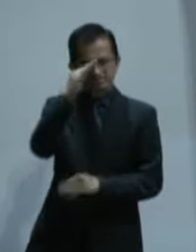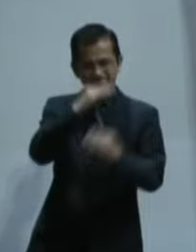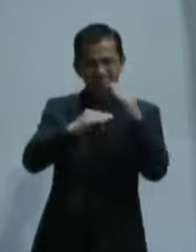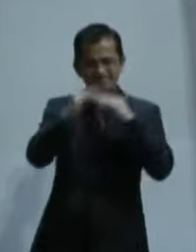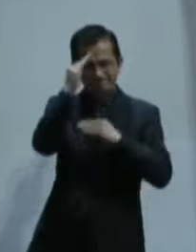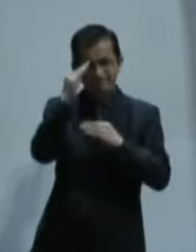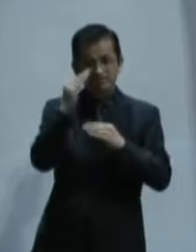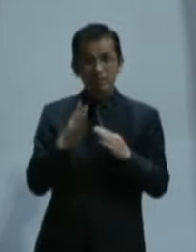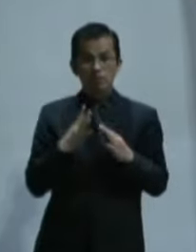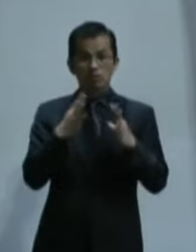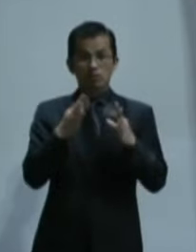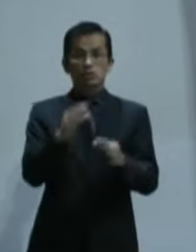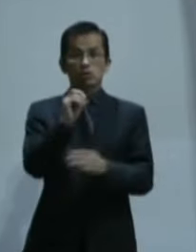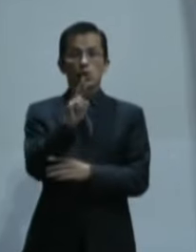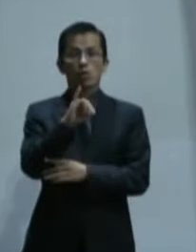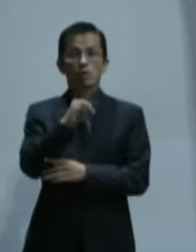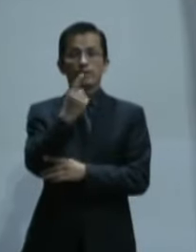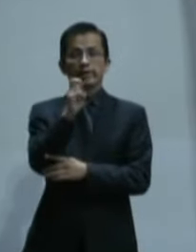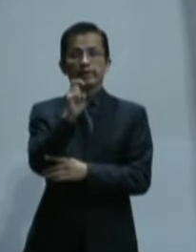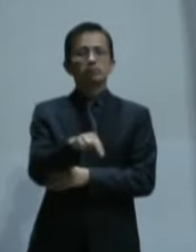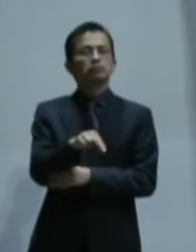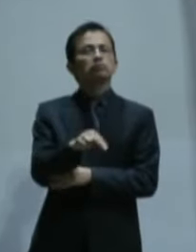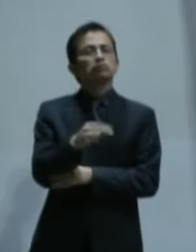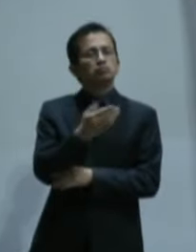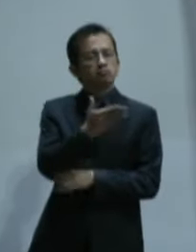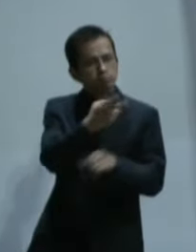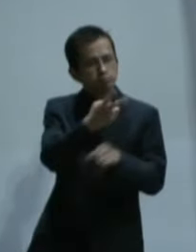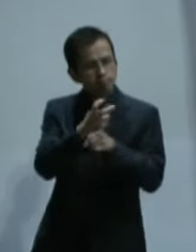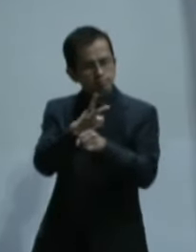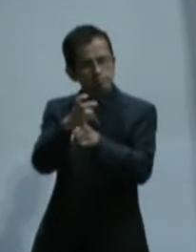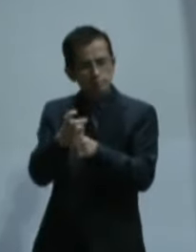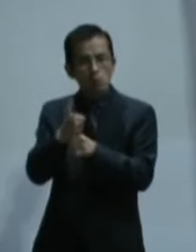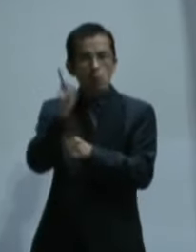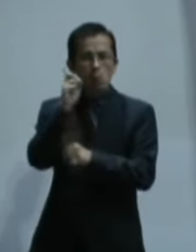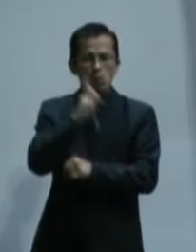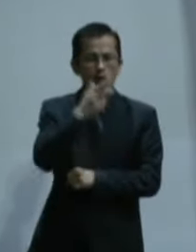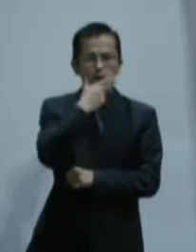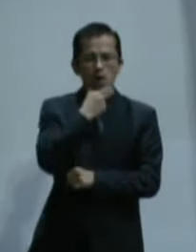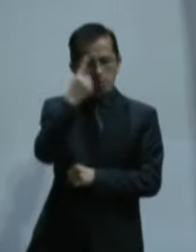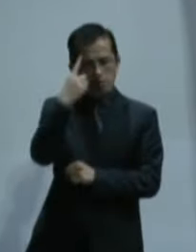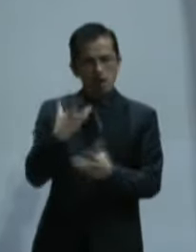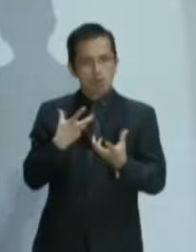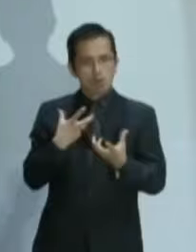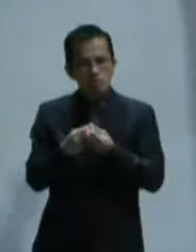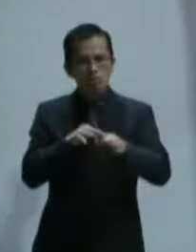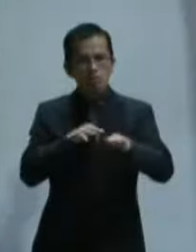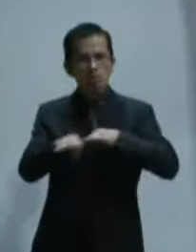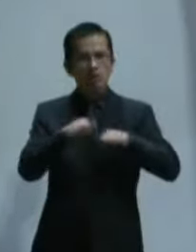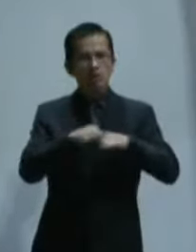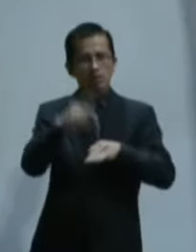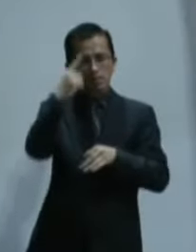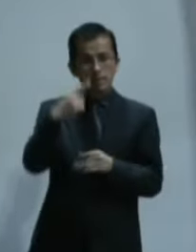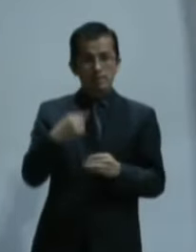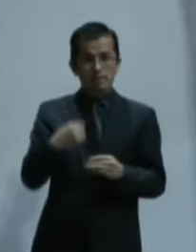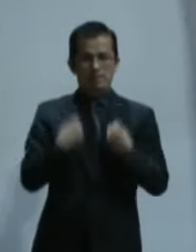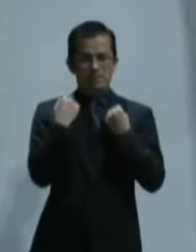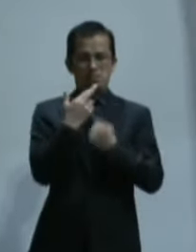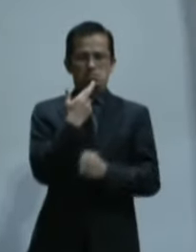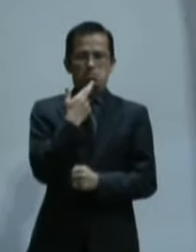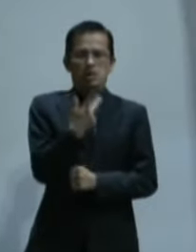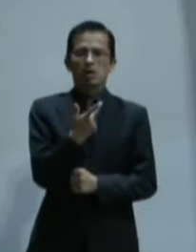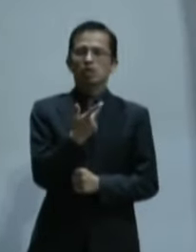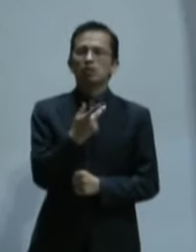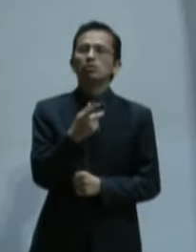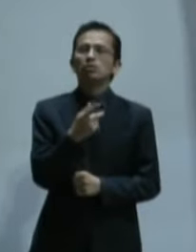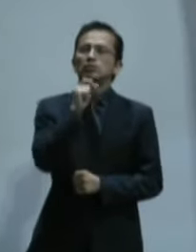origen invita a hombres y a mujeres a a trabajar eh Por tener mejores condiciones de vida y que